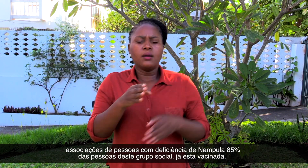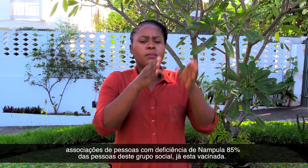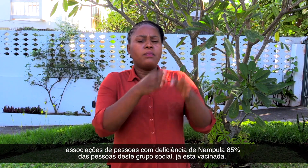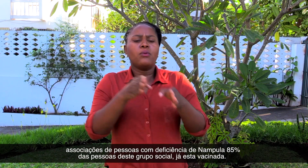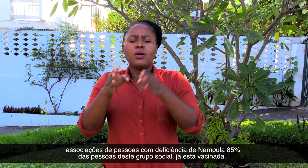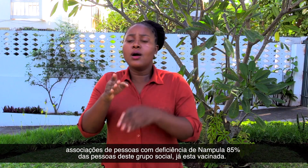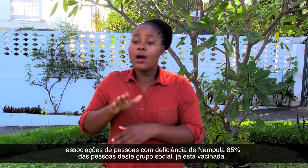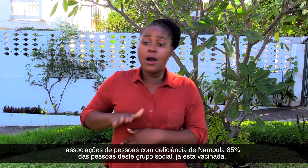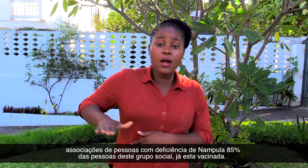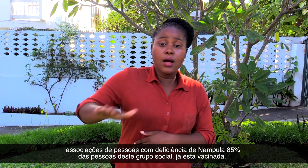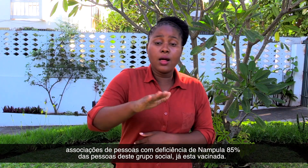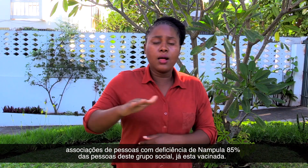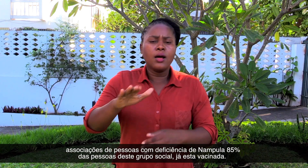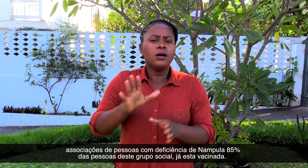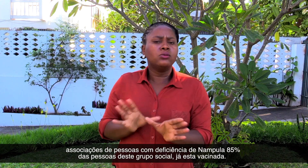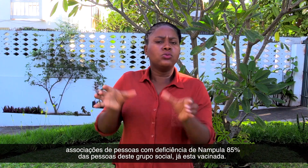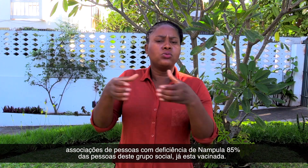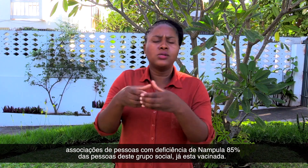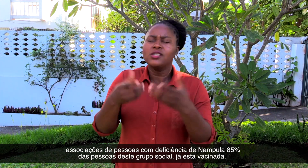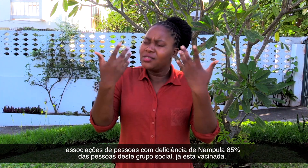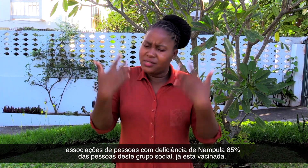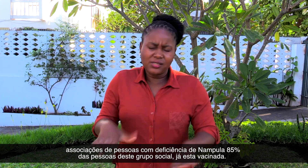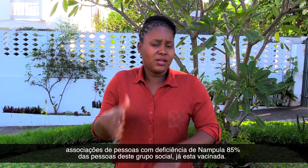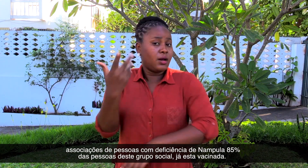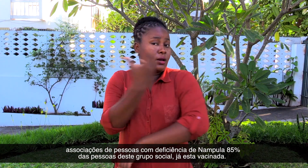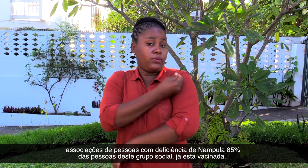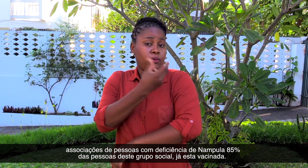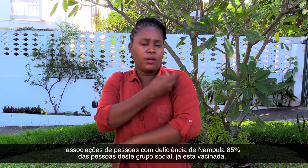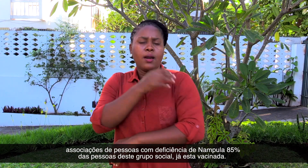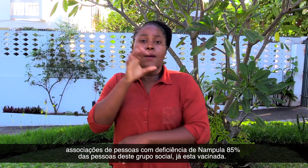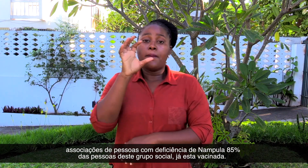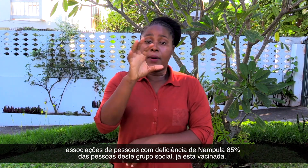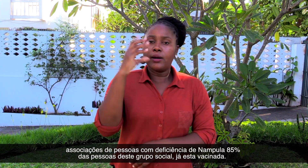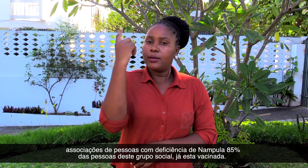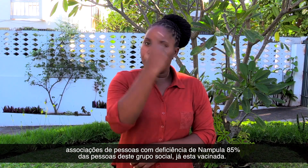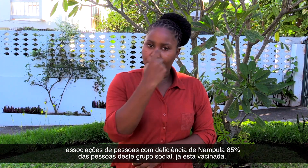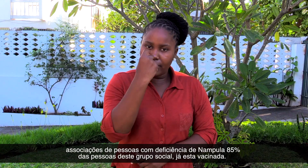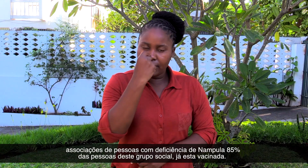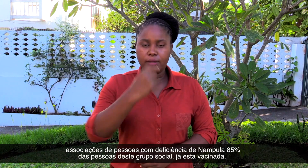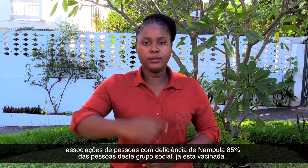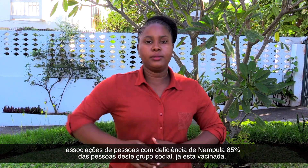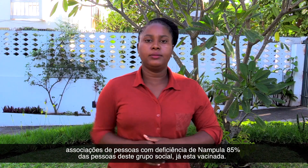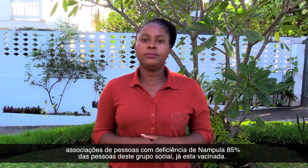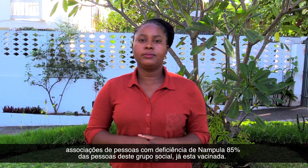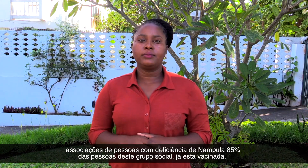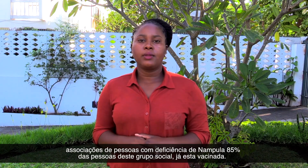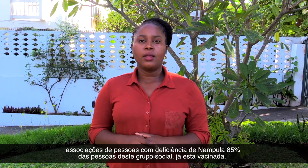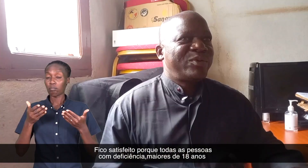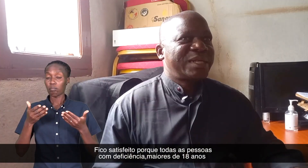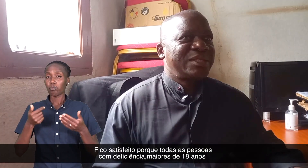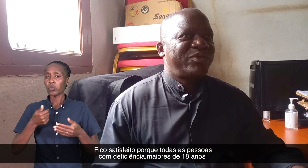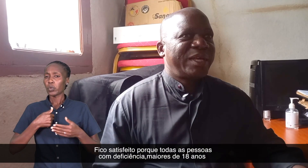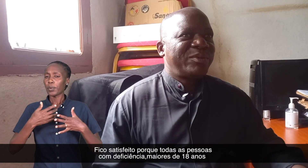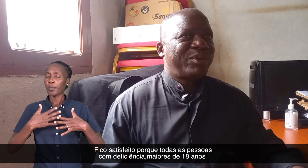de Pessoas com Deficiência de Nampula, 85% das pessoas deste grupo social já foram vacinadas.